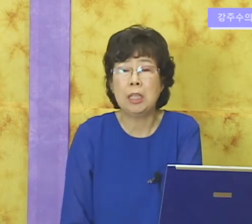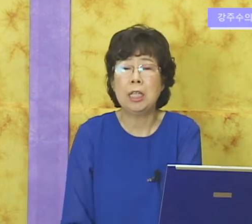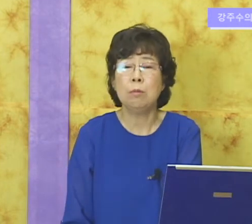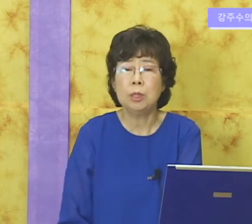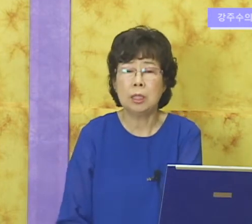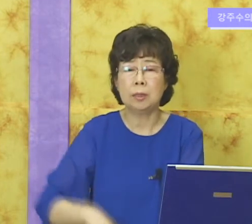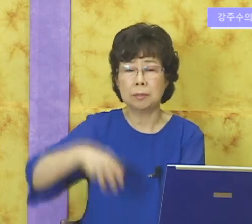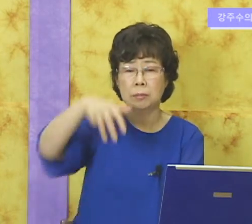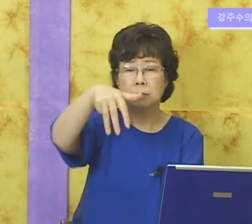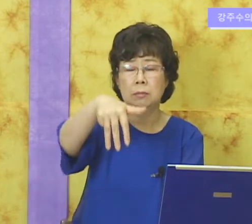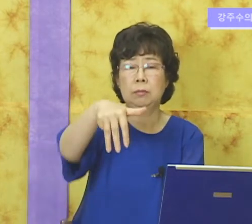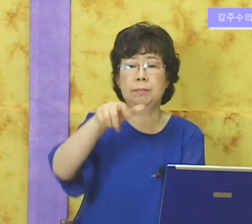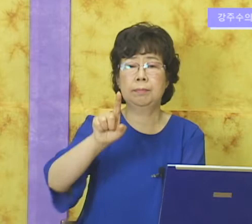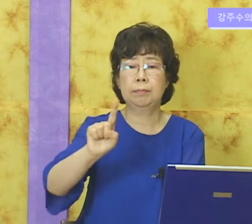되는데 이분들은